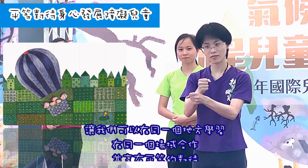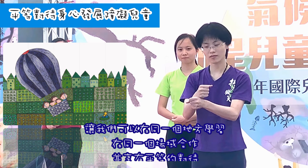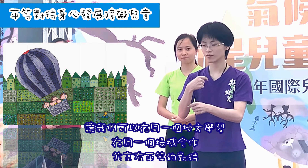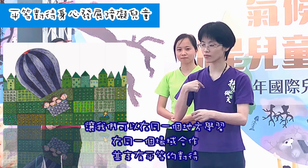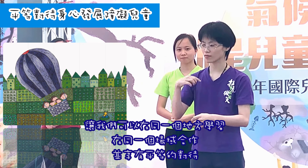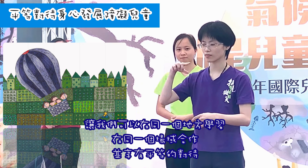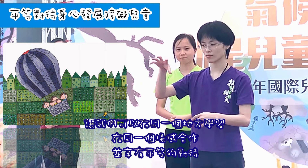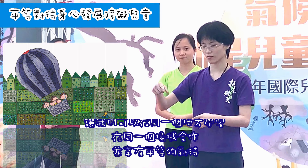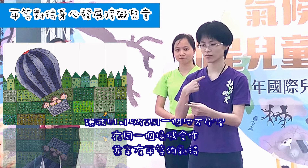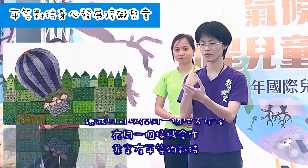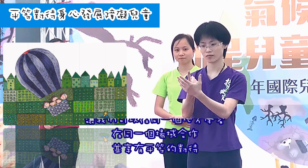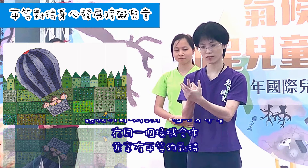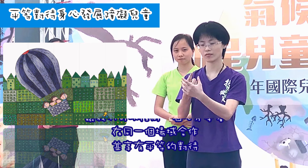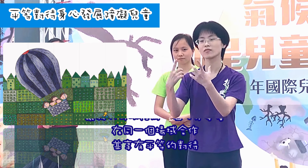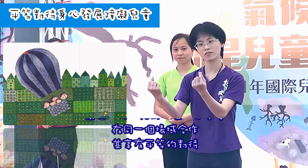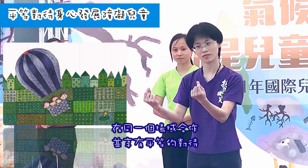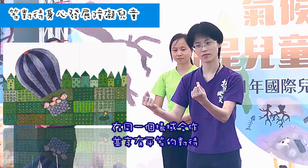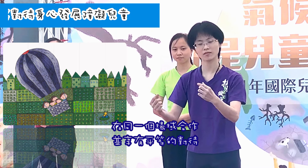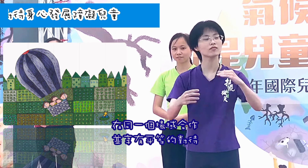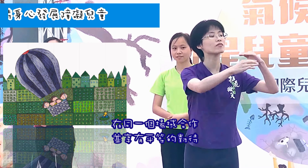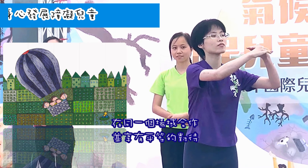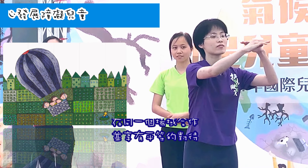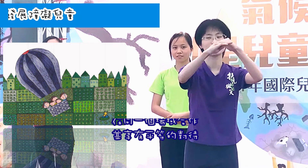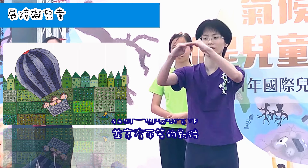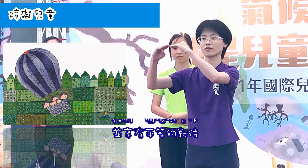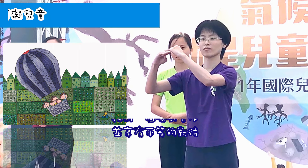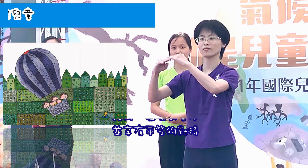作，并享有平等的对待。